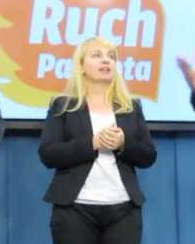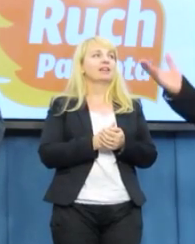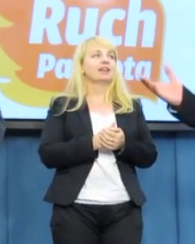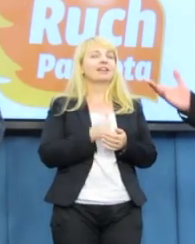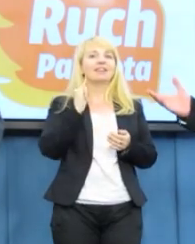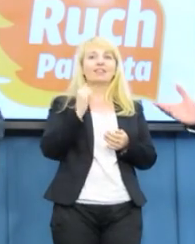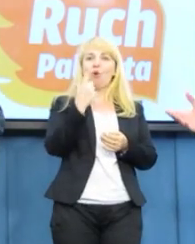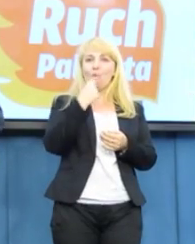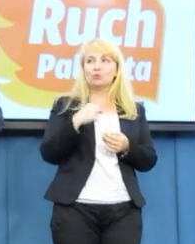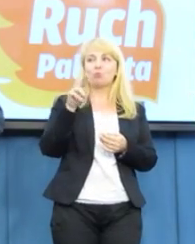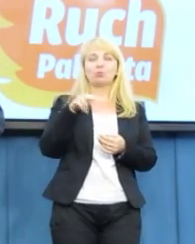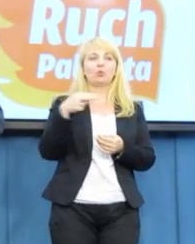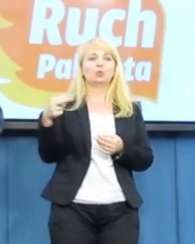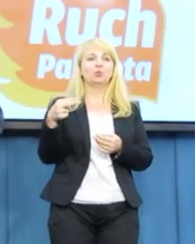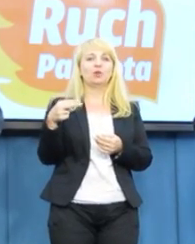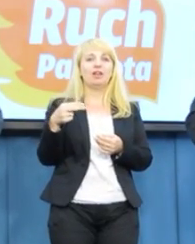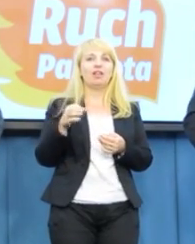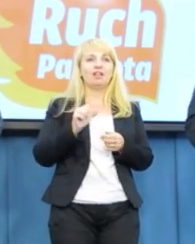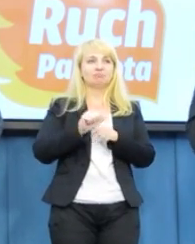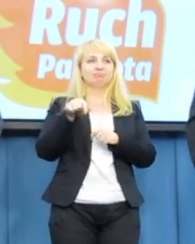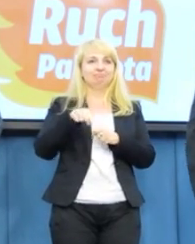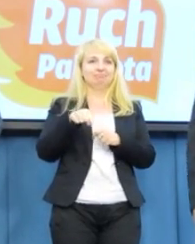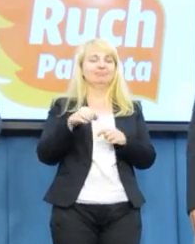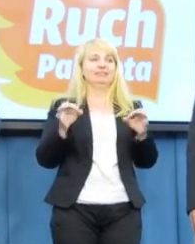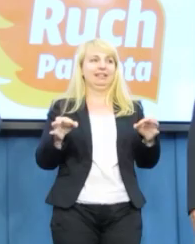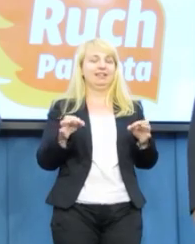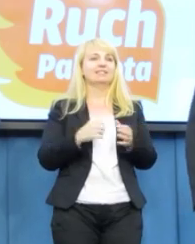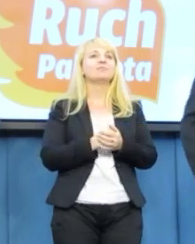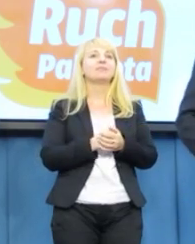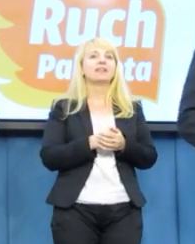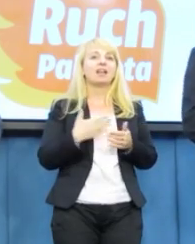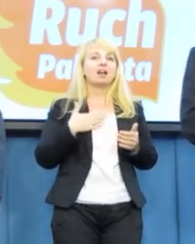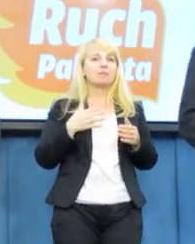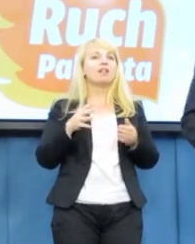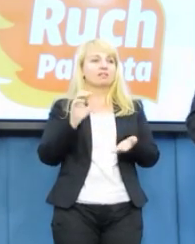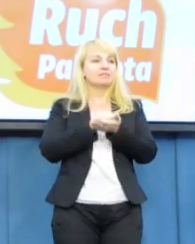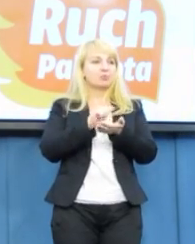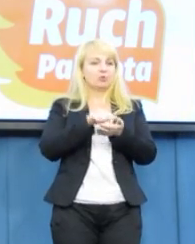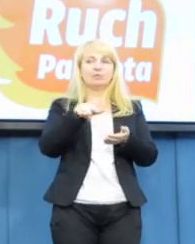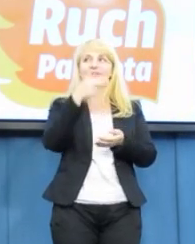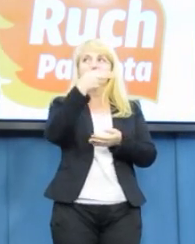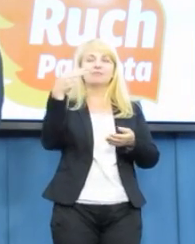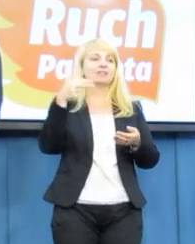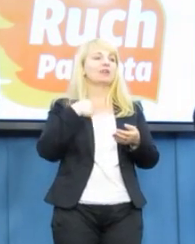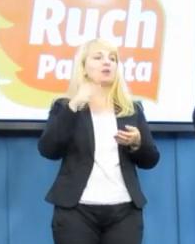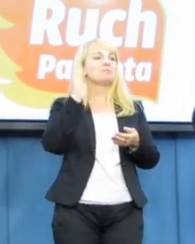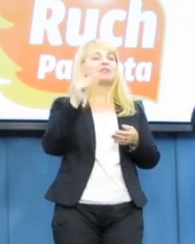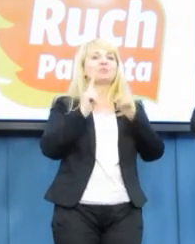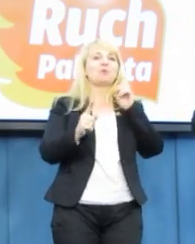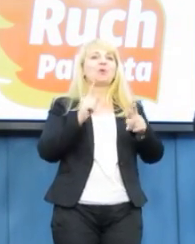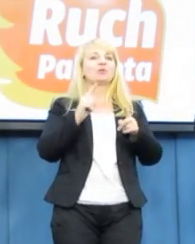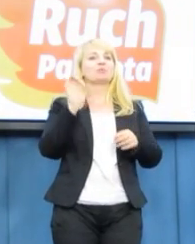i osoby, które tradycyjnie już zajmują się tą tematyką, będziemy mówić